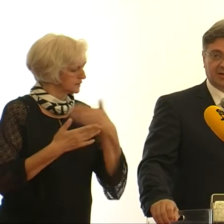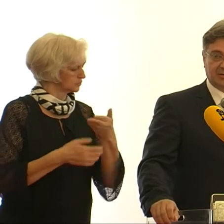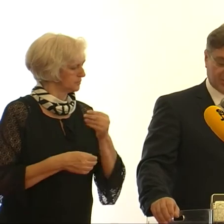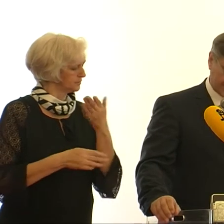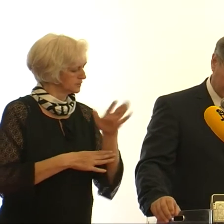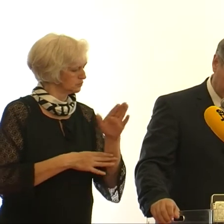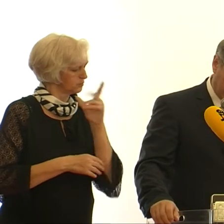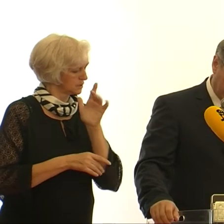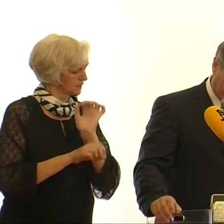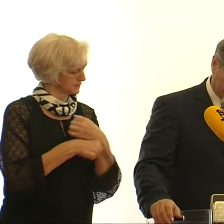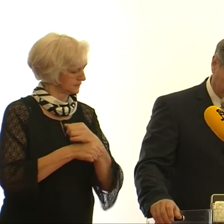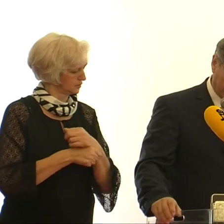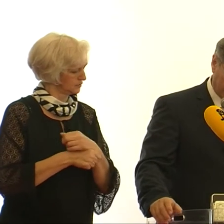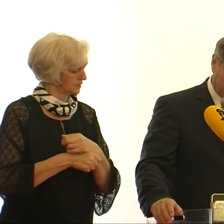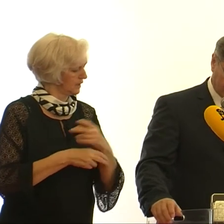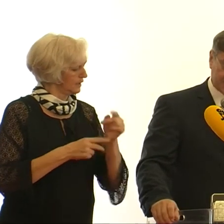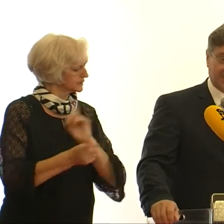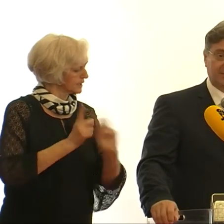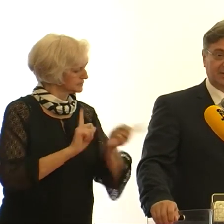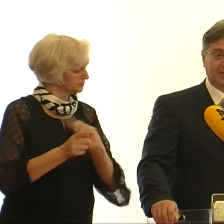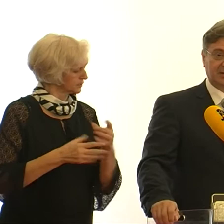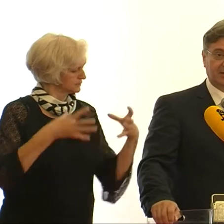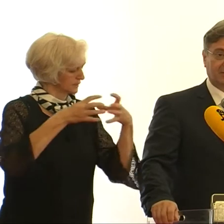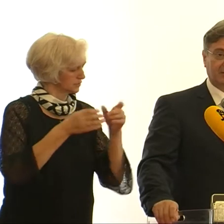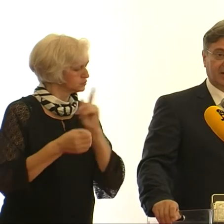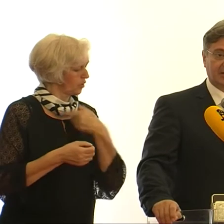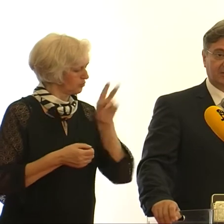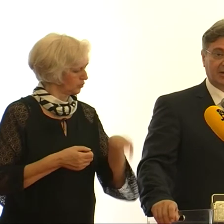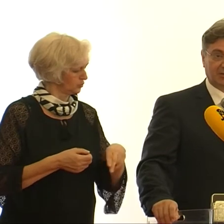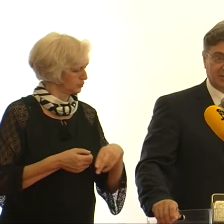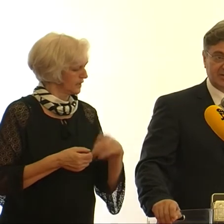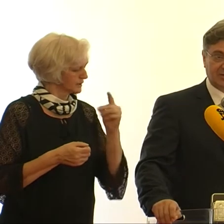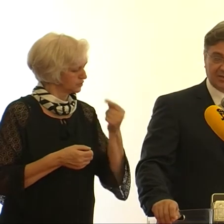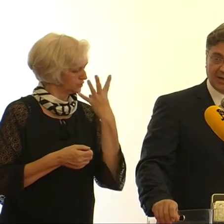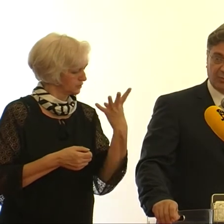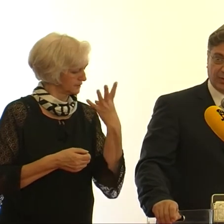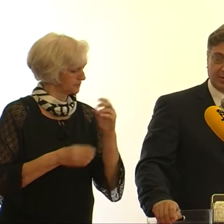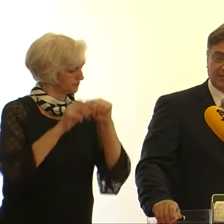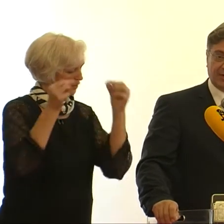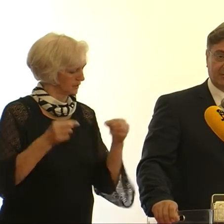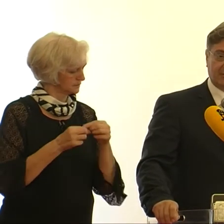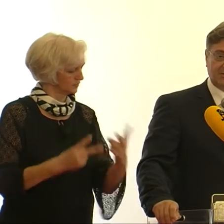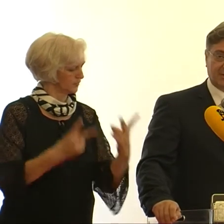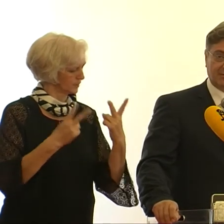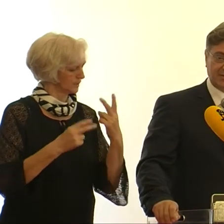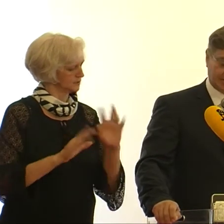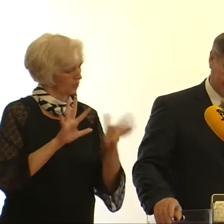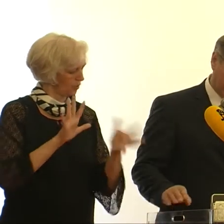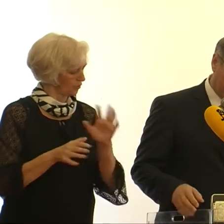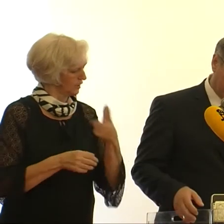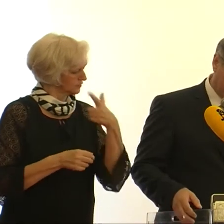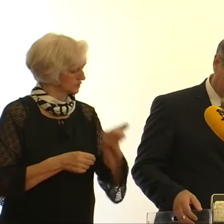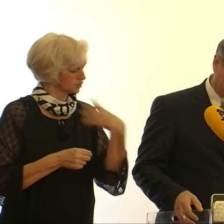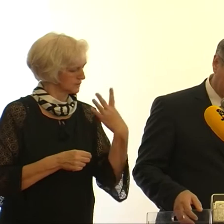prioritet Bosne i Hercegovine. Od ostalih prioriteta na kojima radimo i na kojima ćemo i dalje uporno, vrijedno i konsistentno